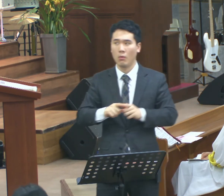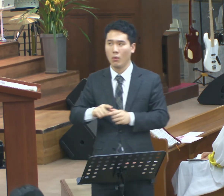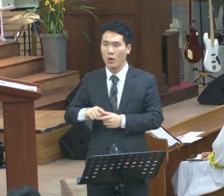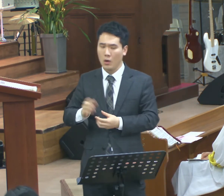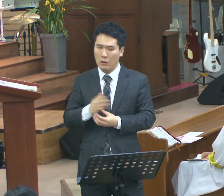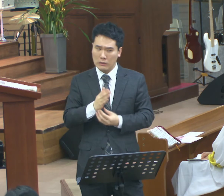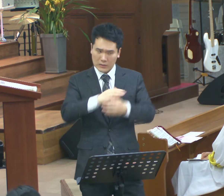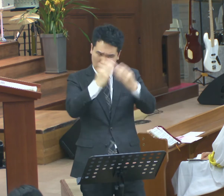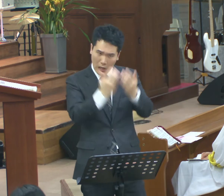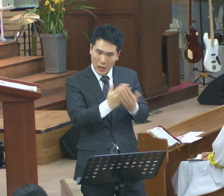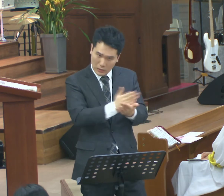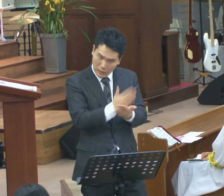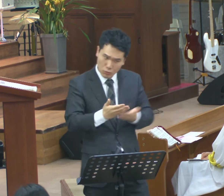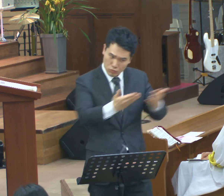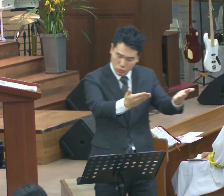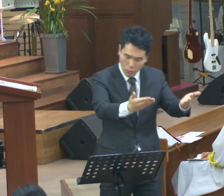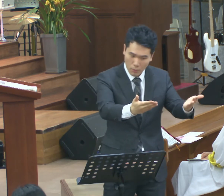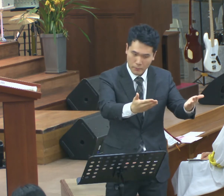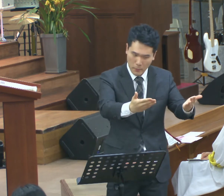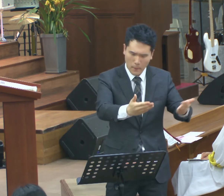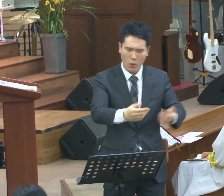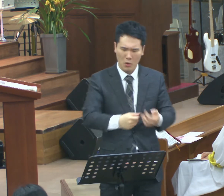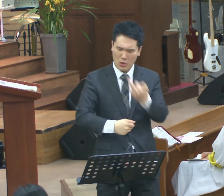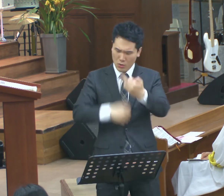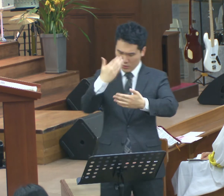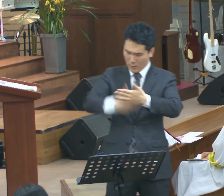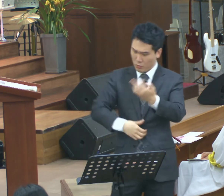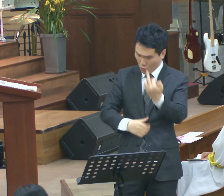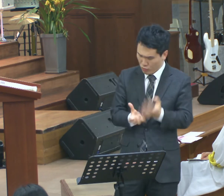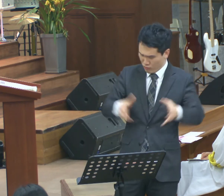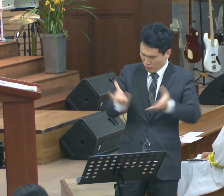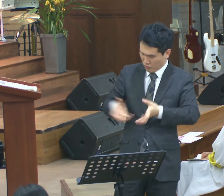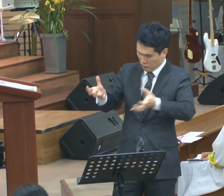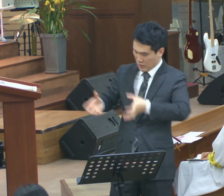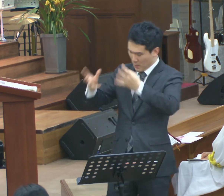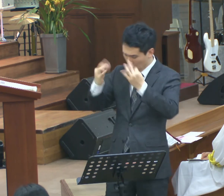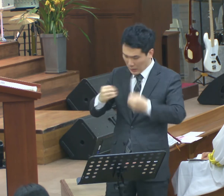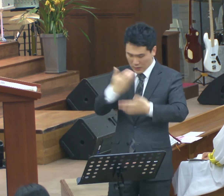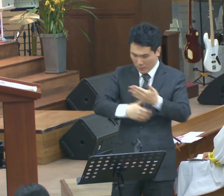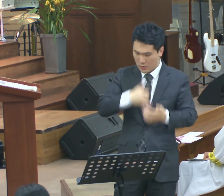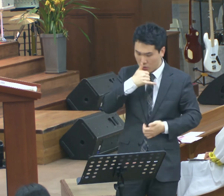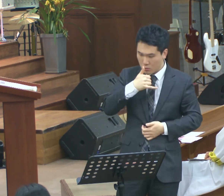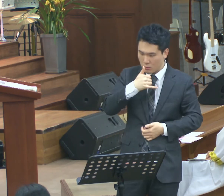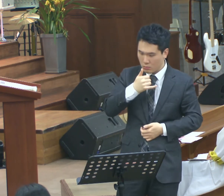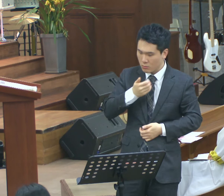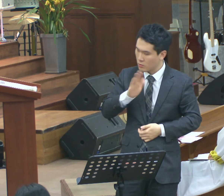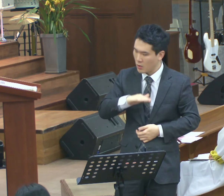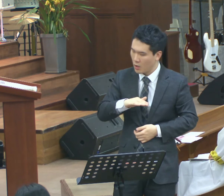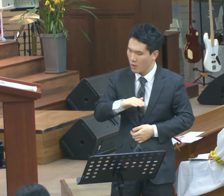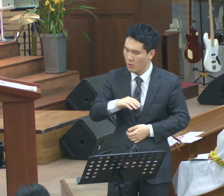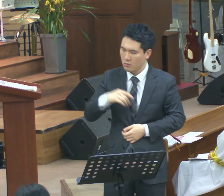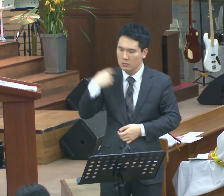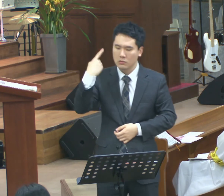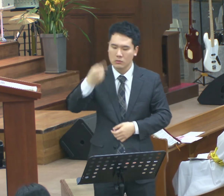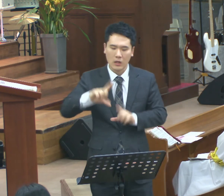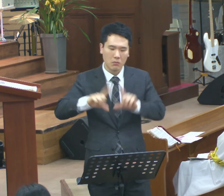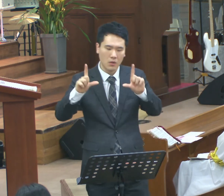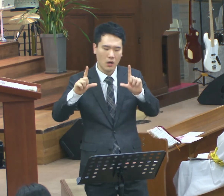대답하더라고요. 나중에도 보니까. 기억은 해요. 그런데 깨닫지를 못해요. 어떤 일을 주셨을 때